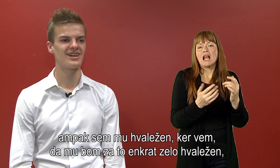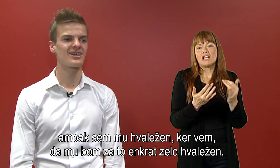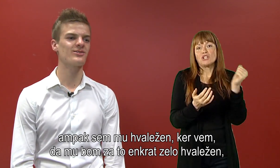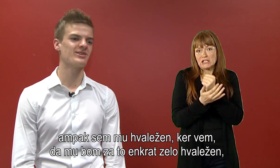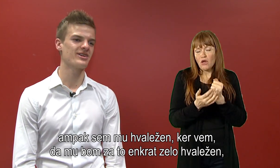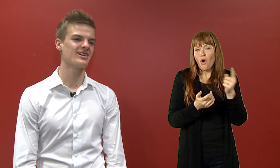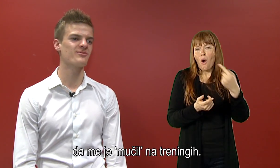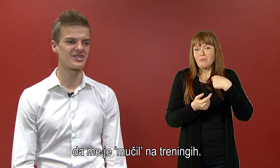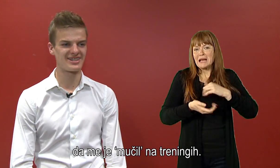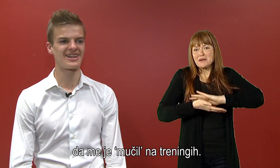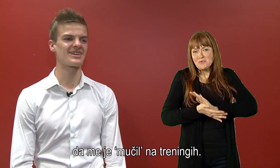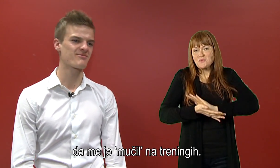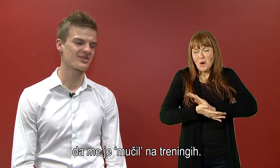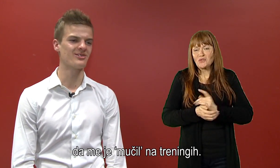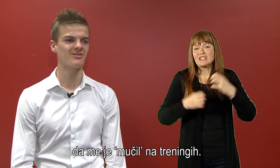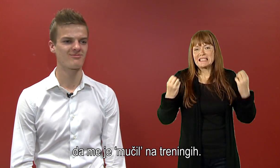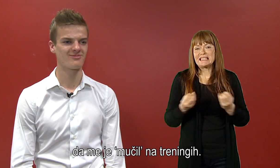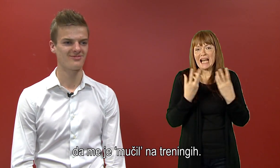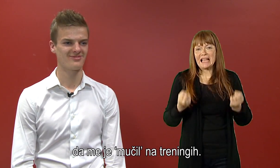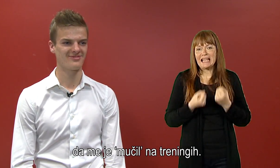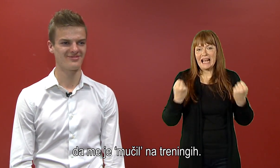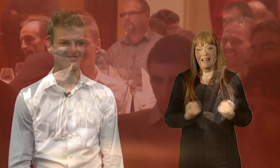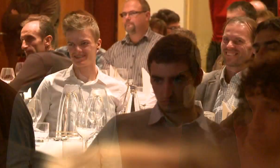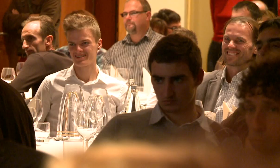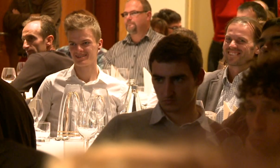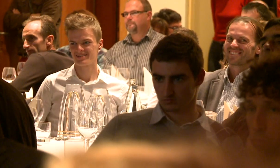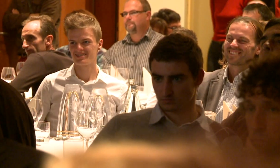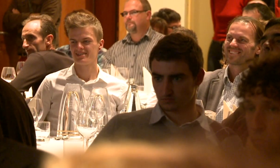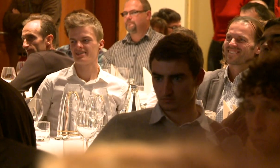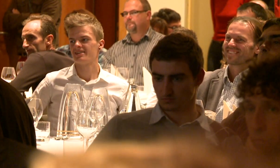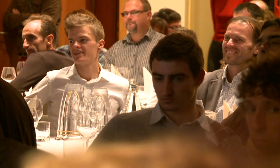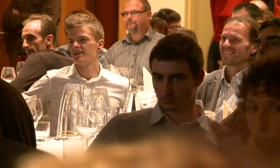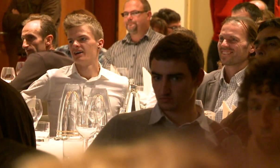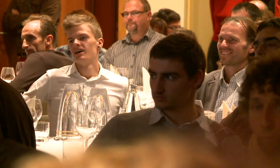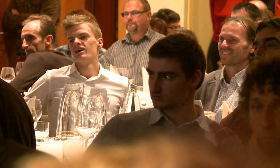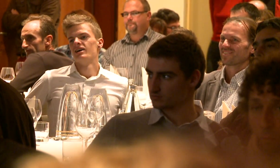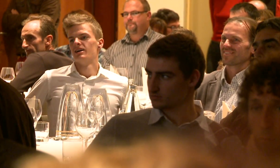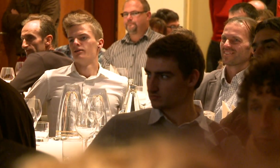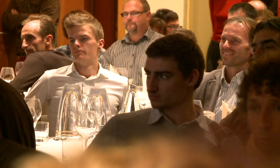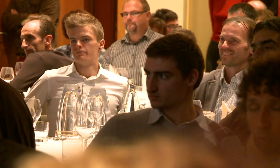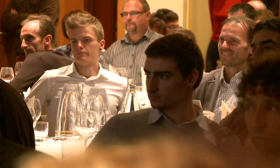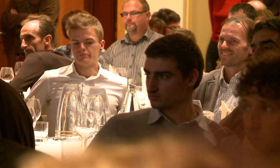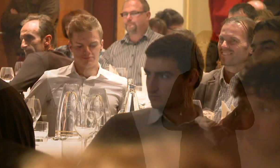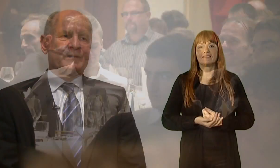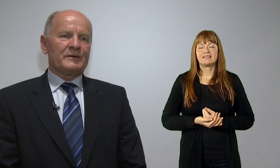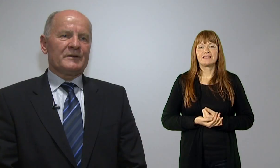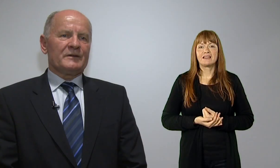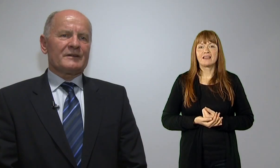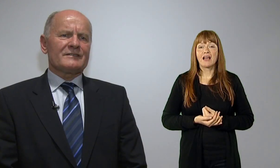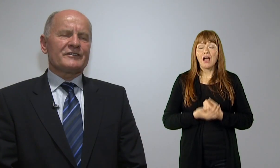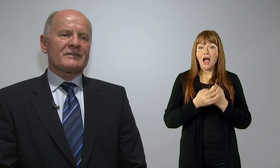za to, da me muči na treningih. Na koncu prinaša veselje, je potrebno